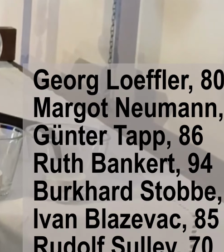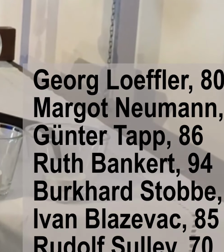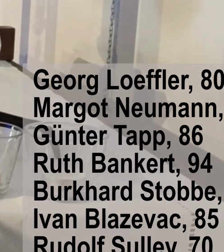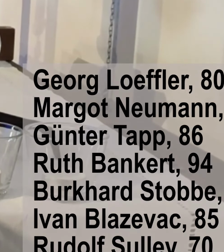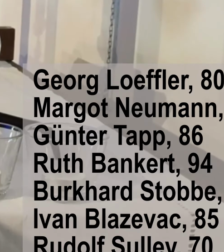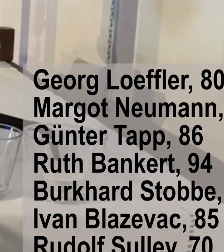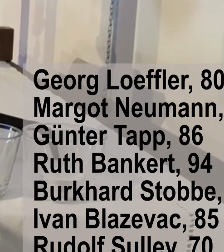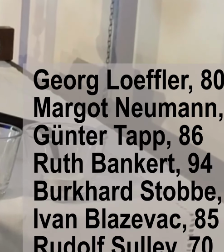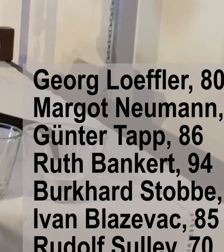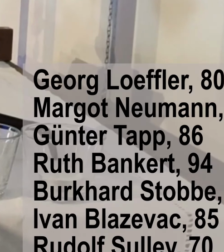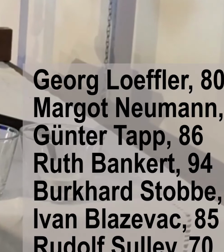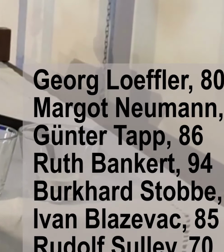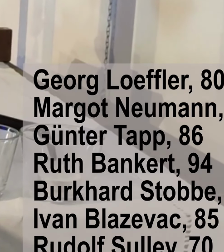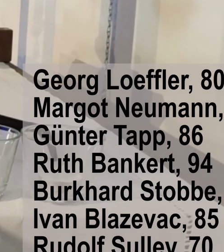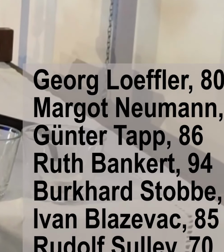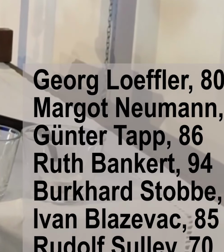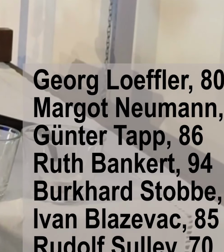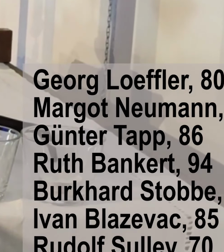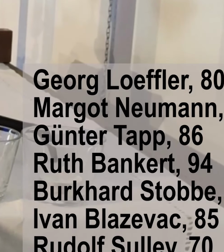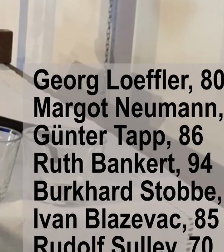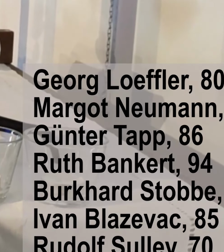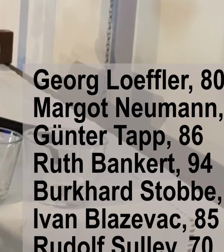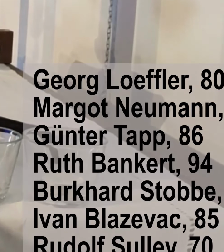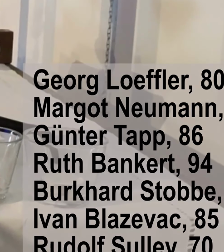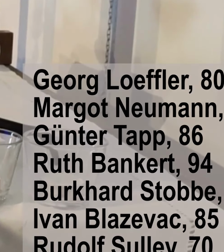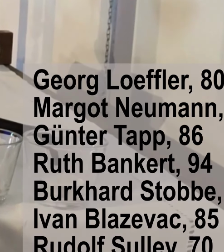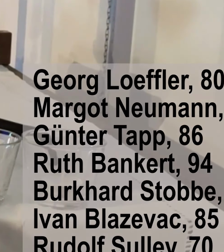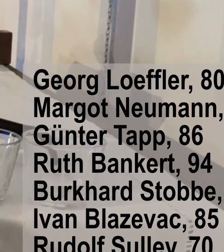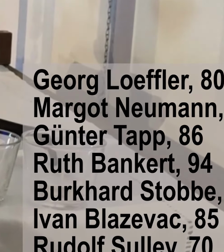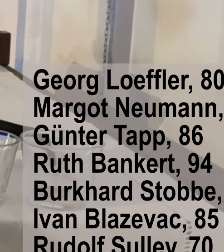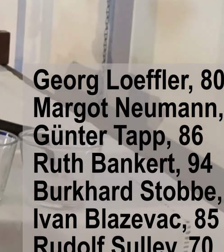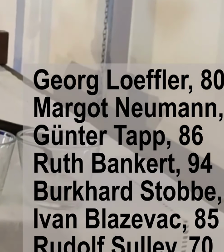Rudolf Sulay, 70 Jahre.